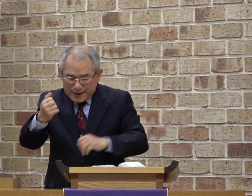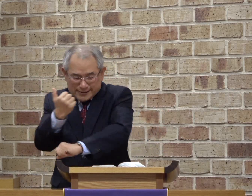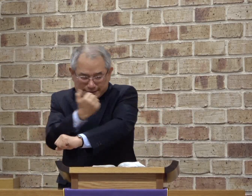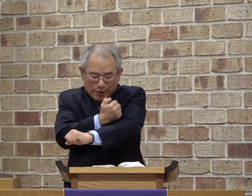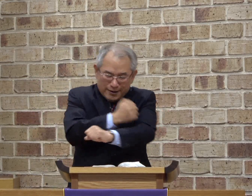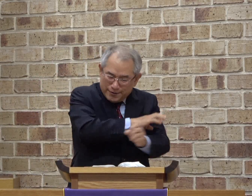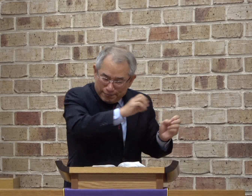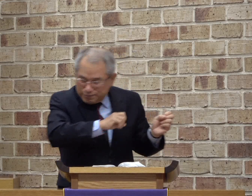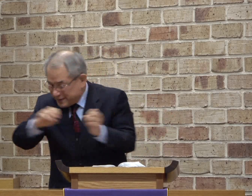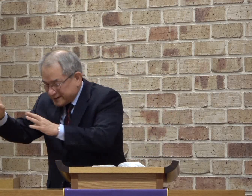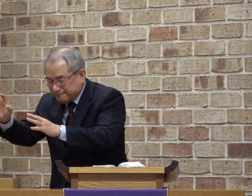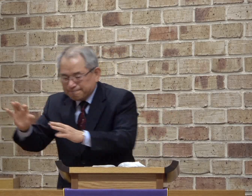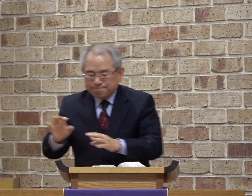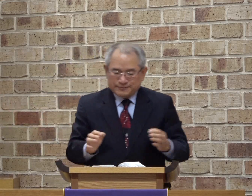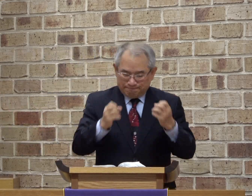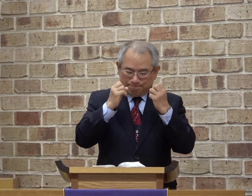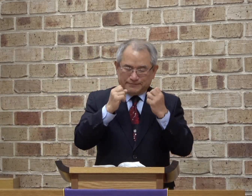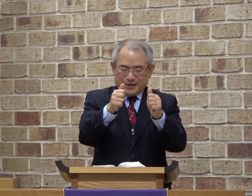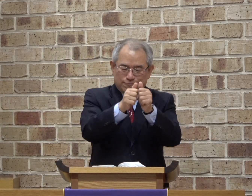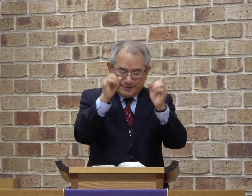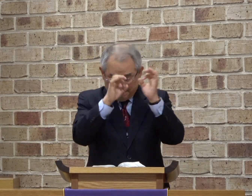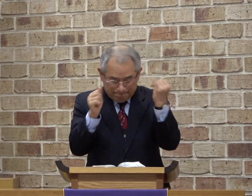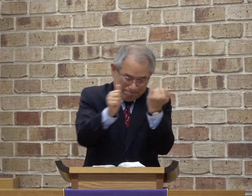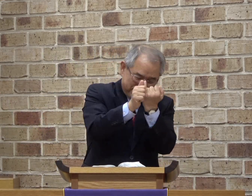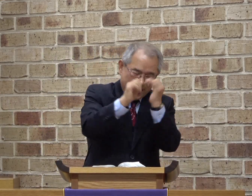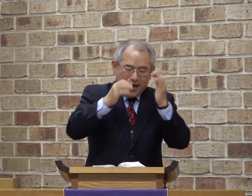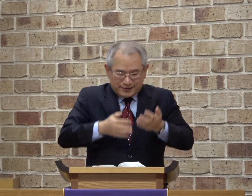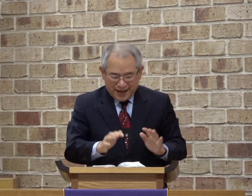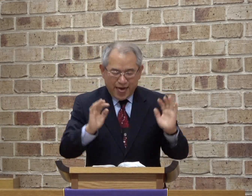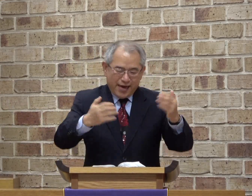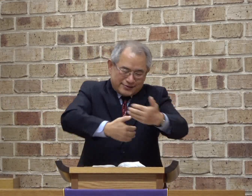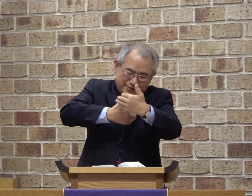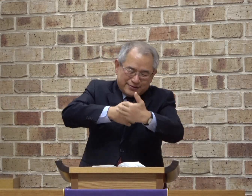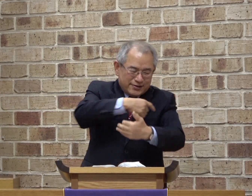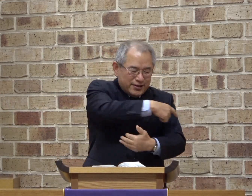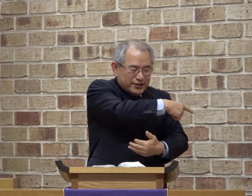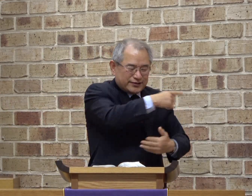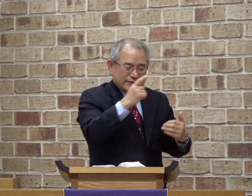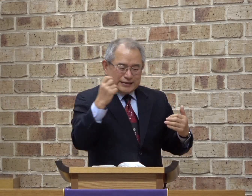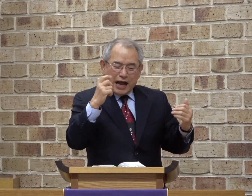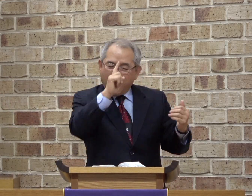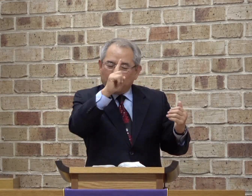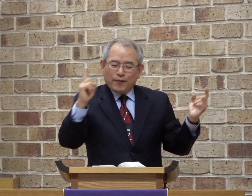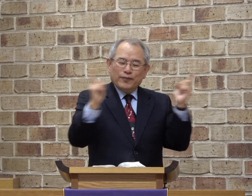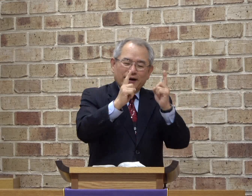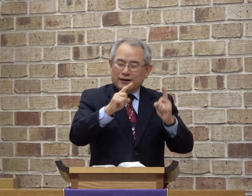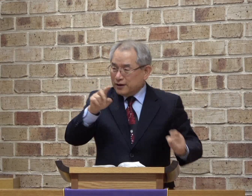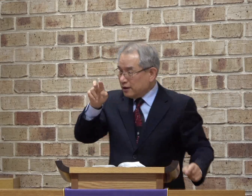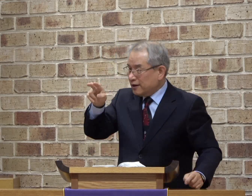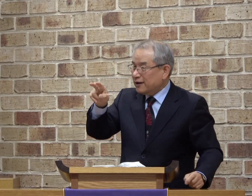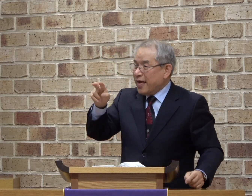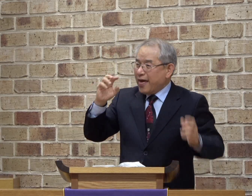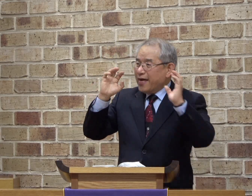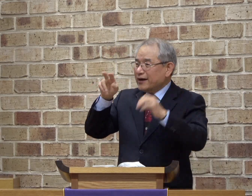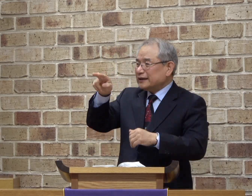그래서 길을 내려서 길을 만들어서 기차가 지나가게 합니다. 근데 아버지가 그것을 보면서 얼마나 마음이 찢어졌을까요?